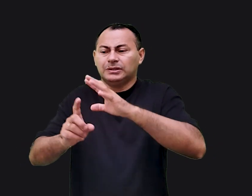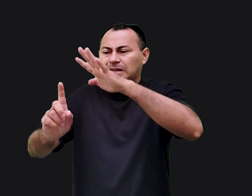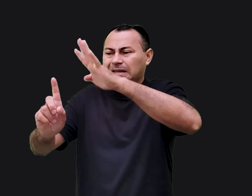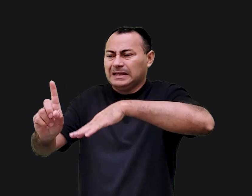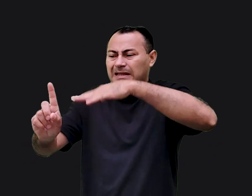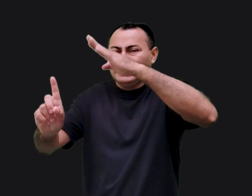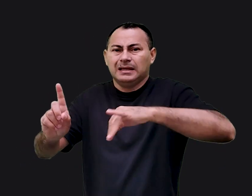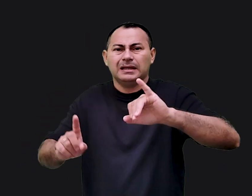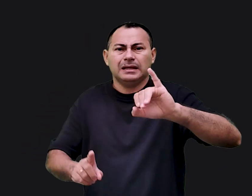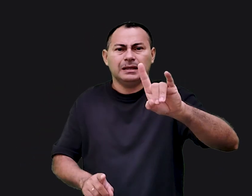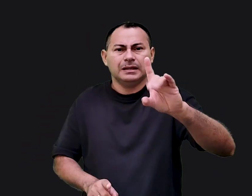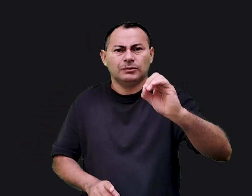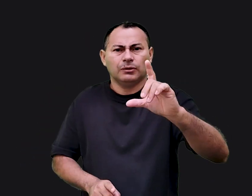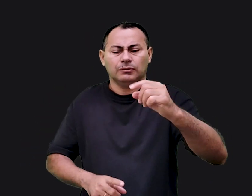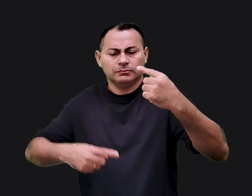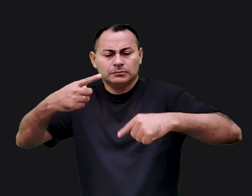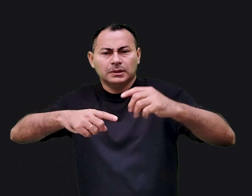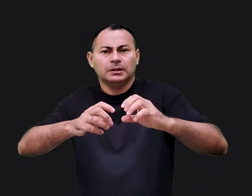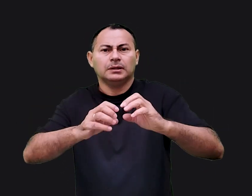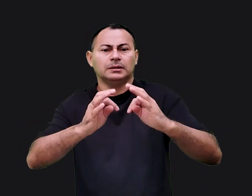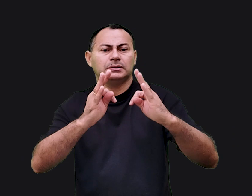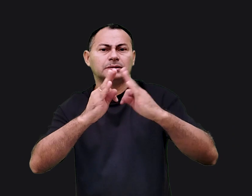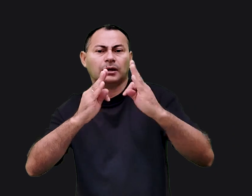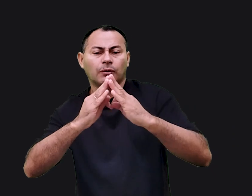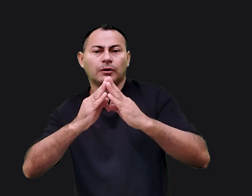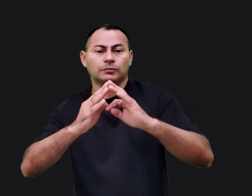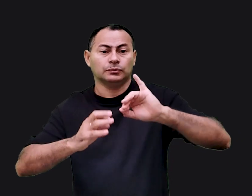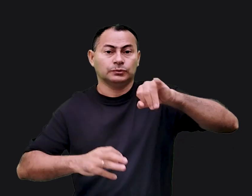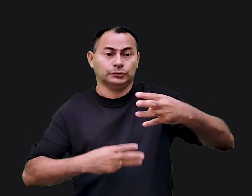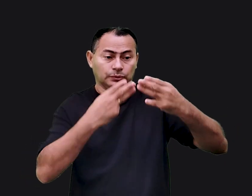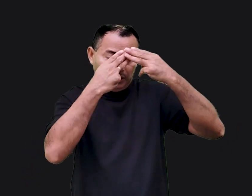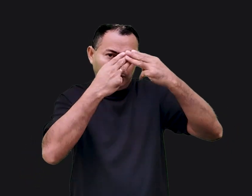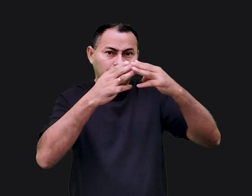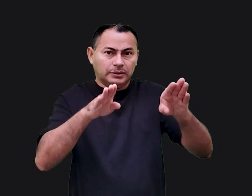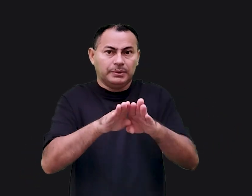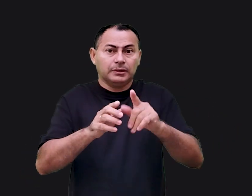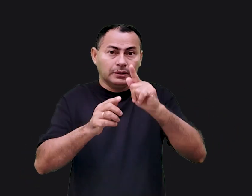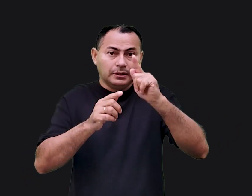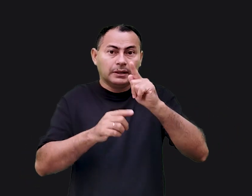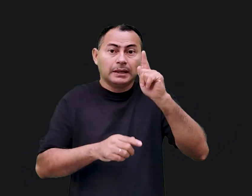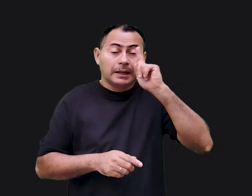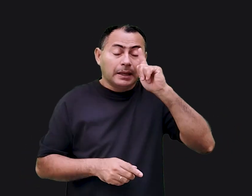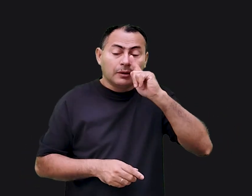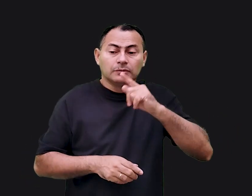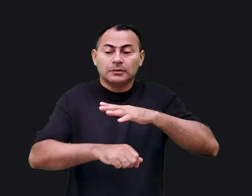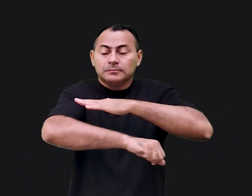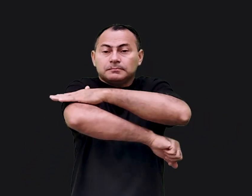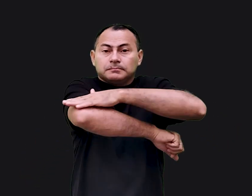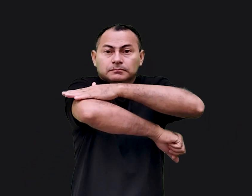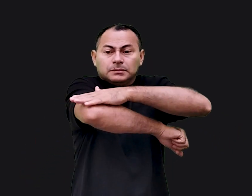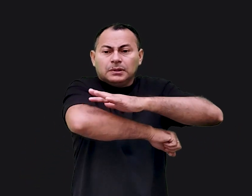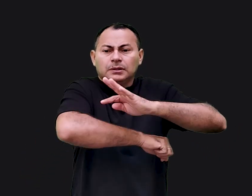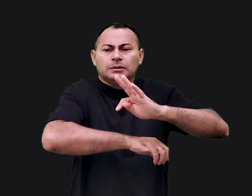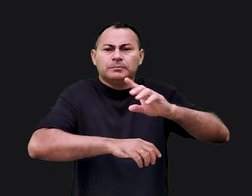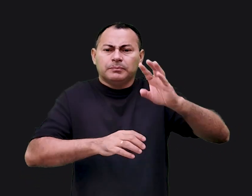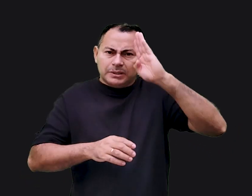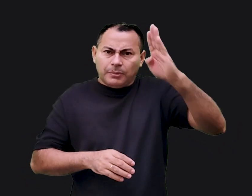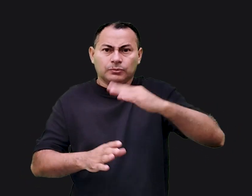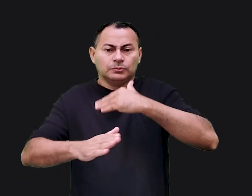Ídolos por isso discutia na sinagoga com judeus e com gregos tementes a Deus bem como na praça Paul todos os dias com aqueles que